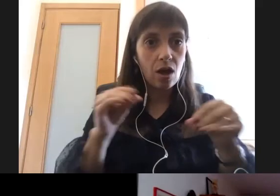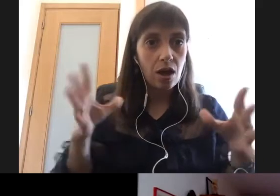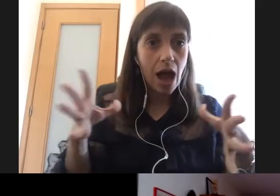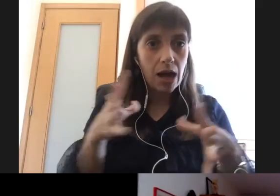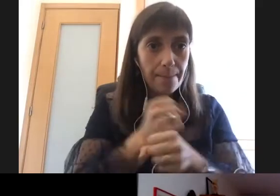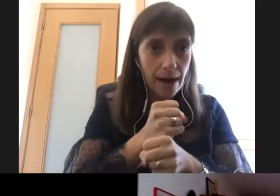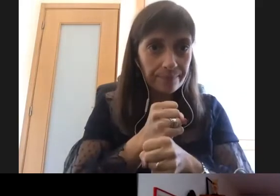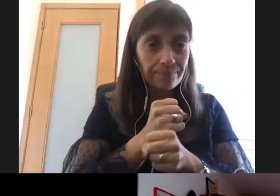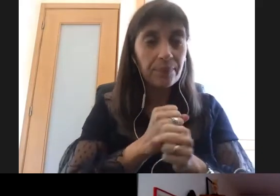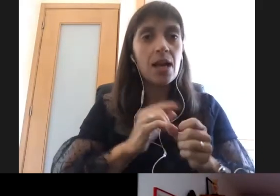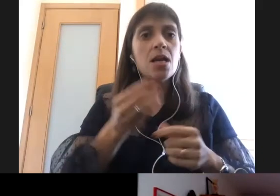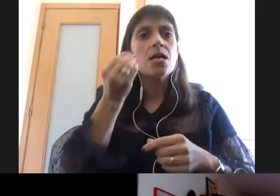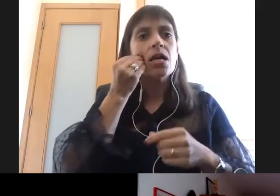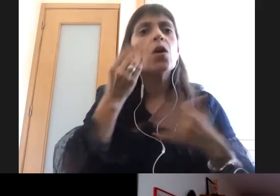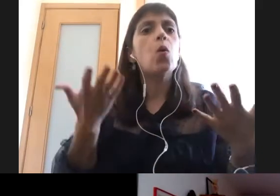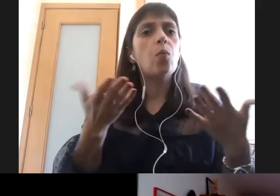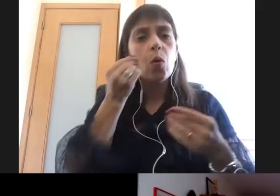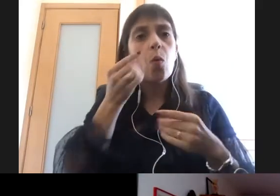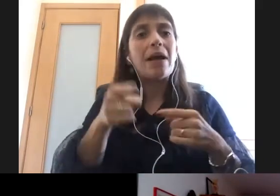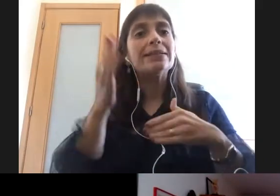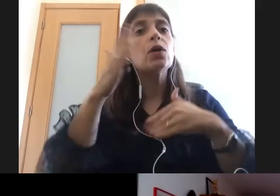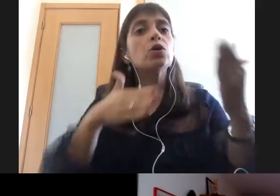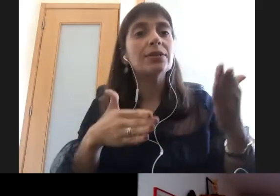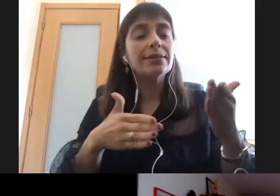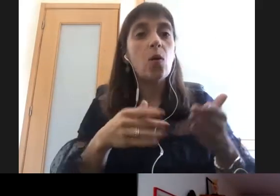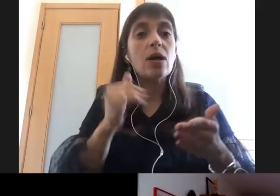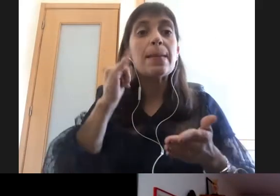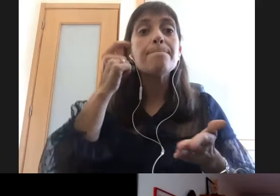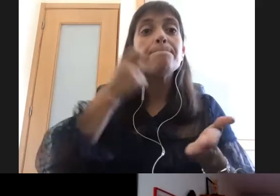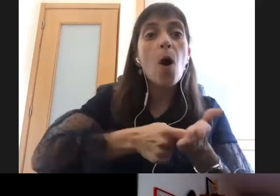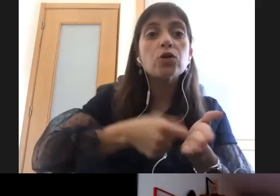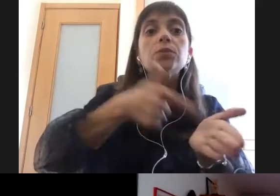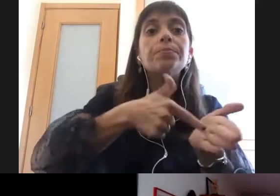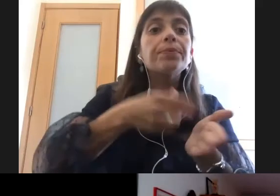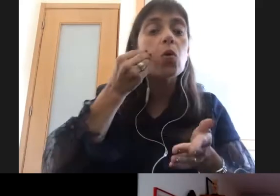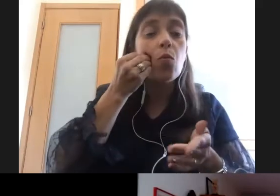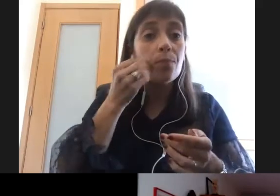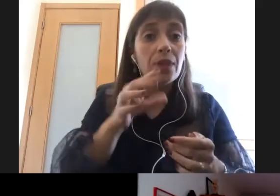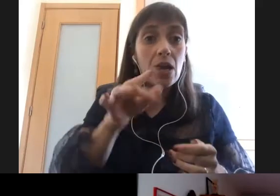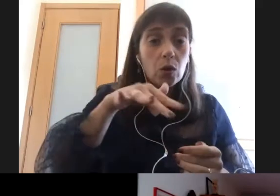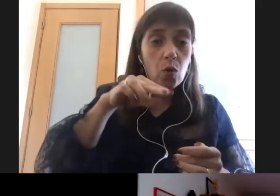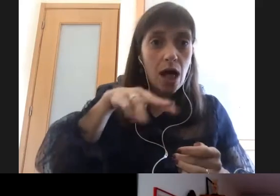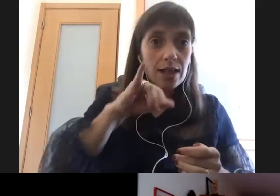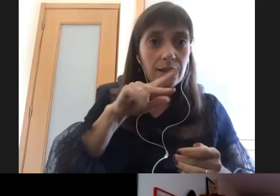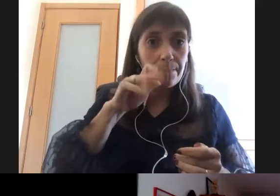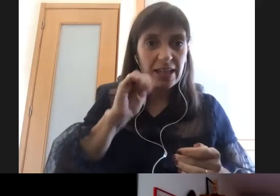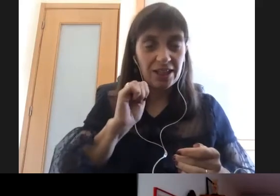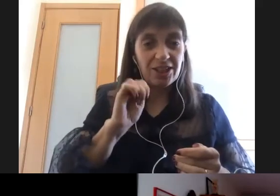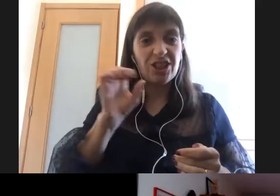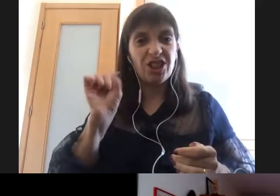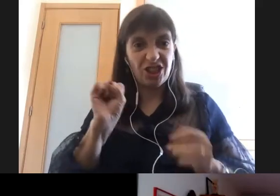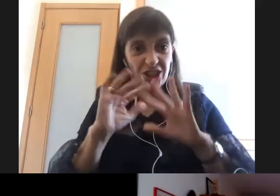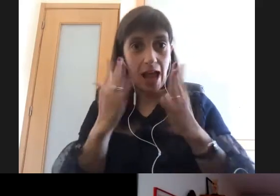E como é que acontecia a cobrança de impostos? A província de Minas Gerais era a província mais rica do Império Português.